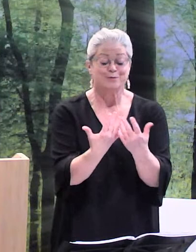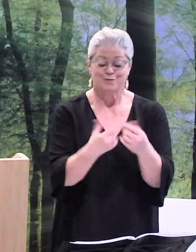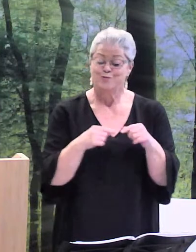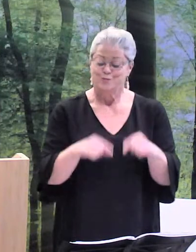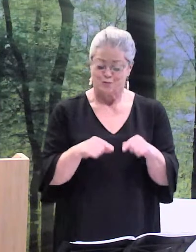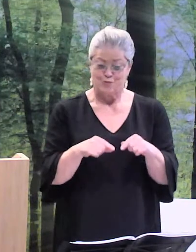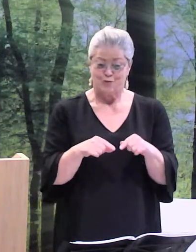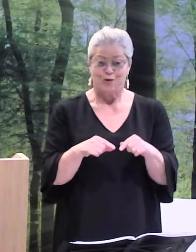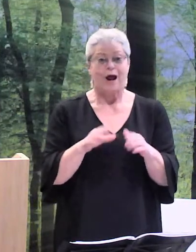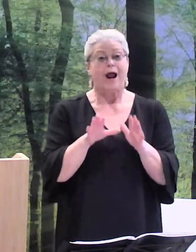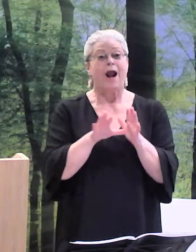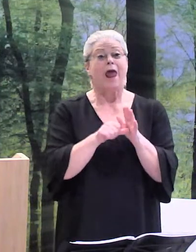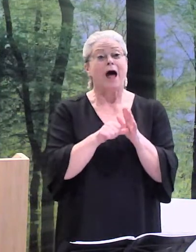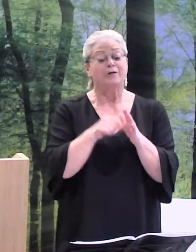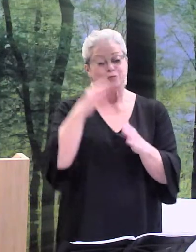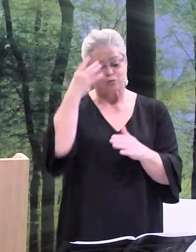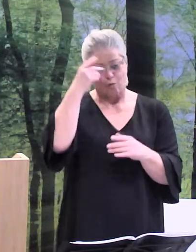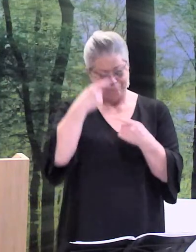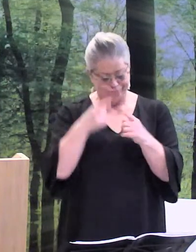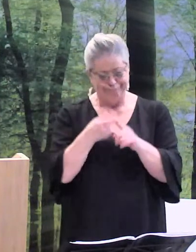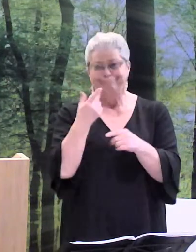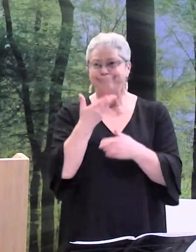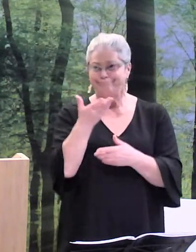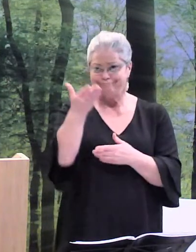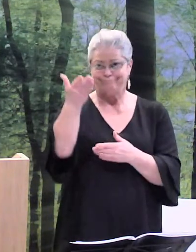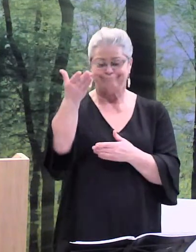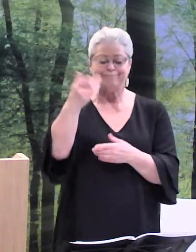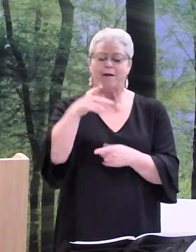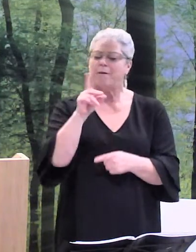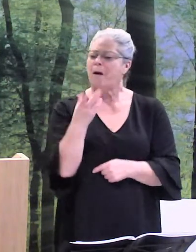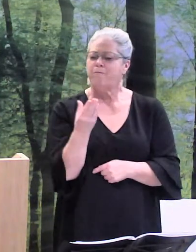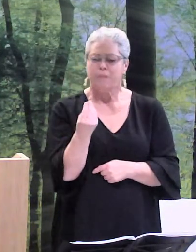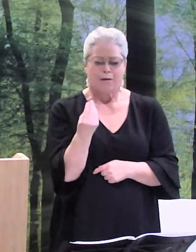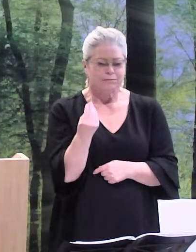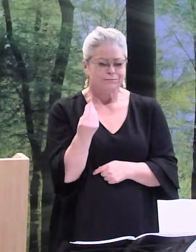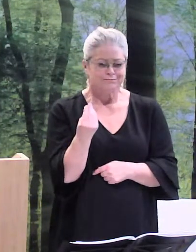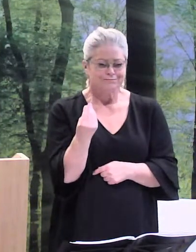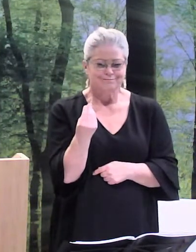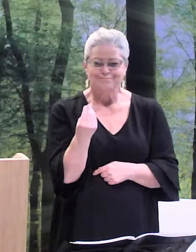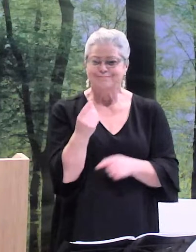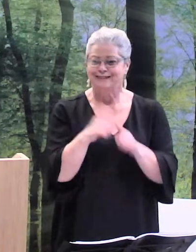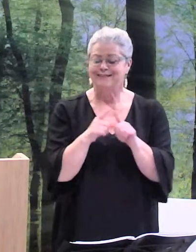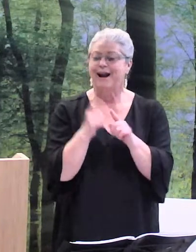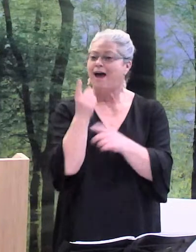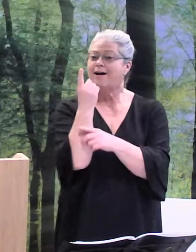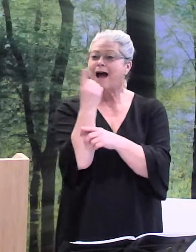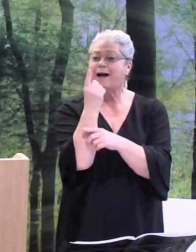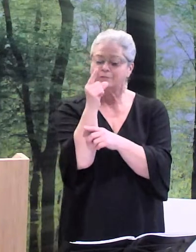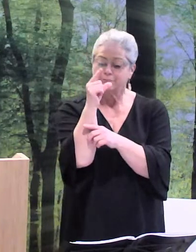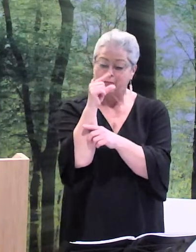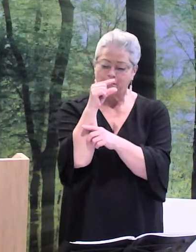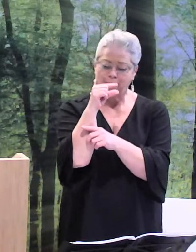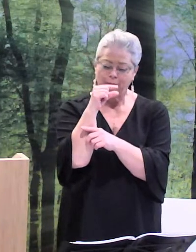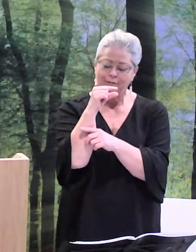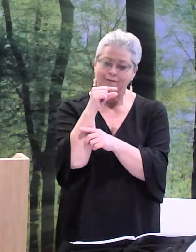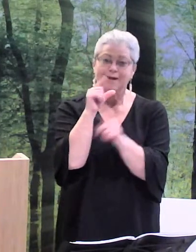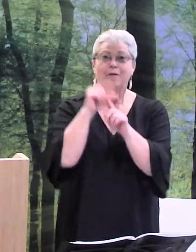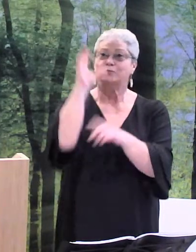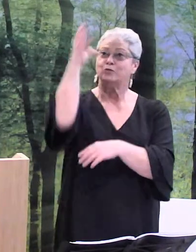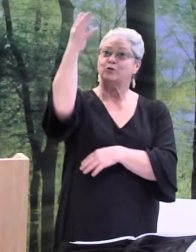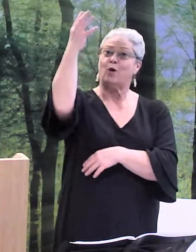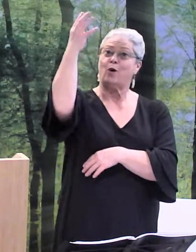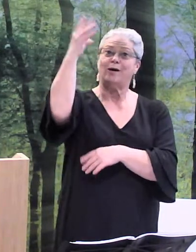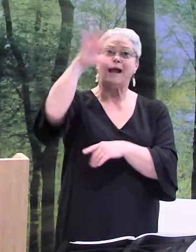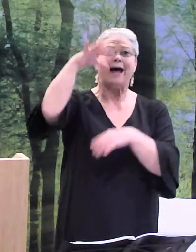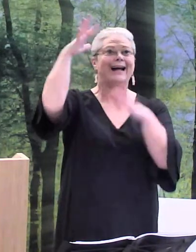nu die laatste droom maar uitkomen. En wees niet meer bang. Word als een kaars zo klein, zoals de zon schijnt